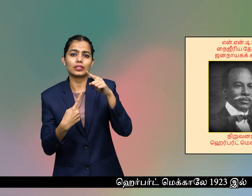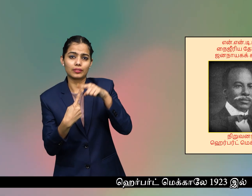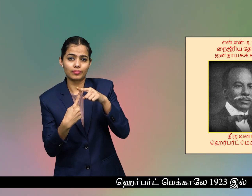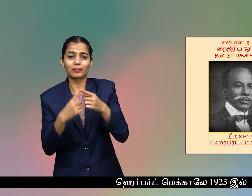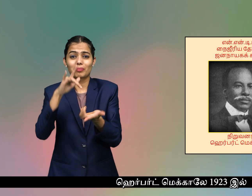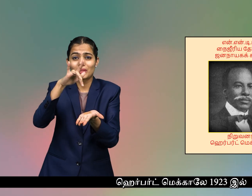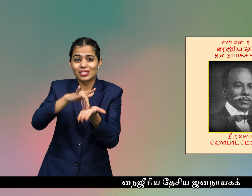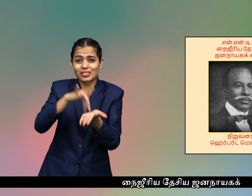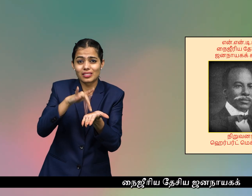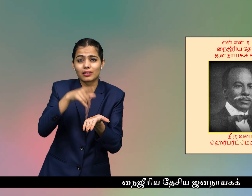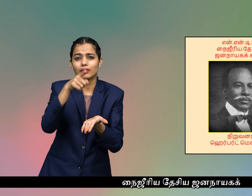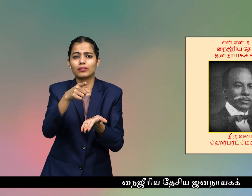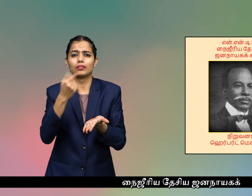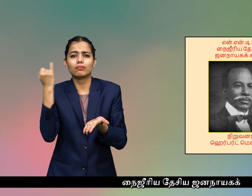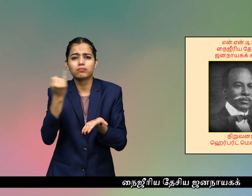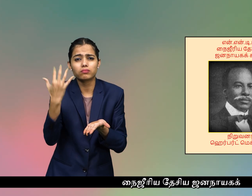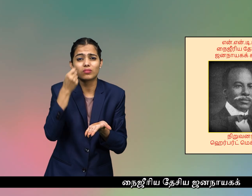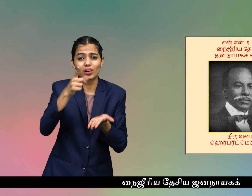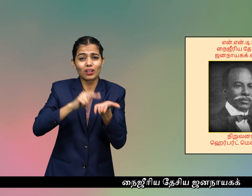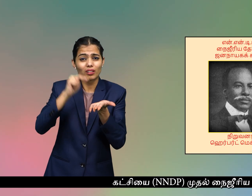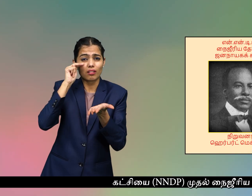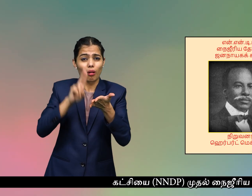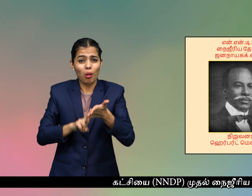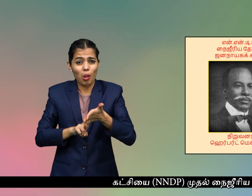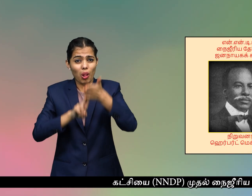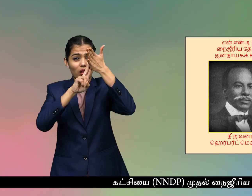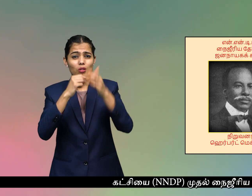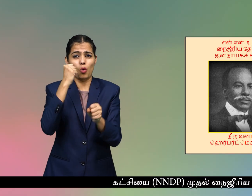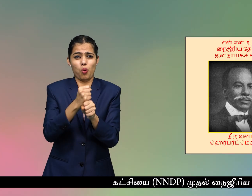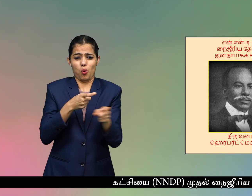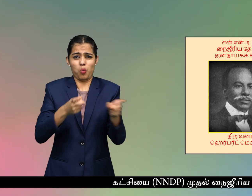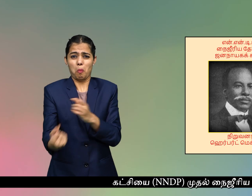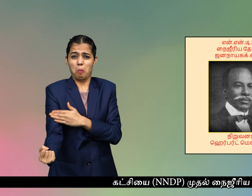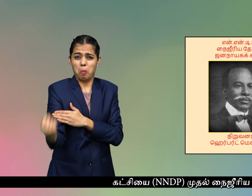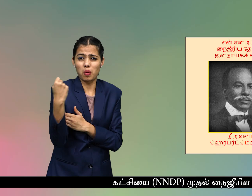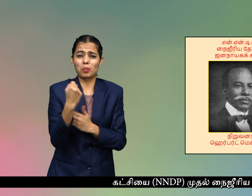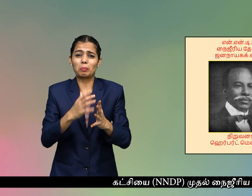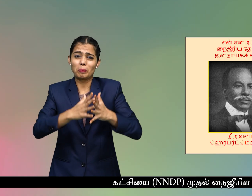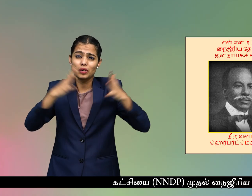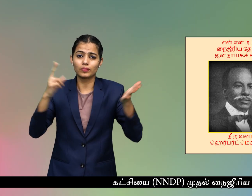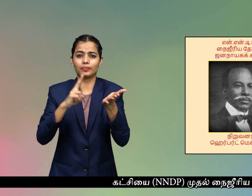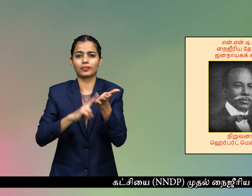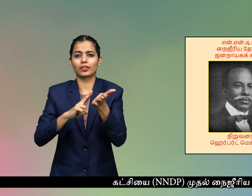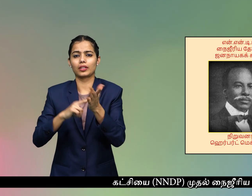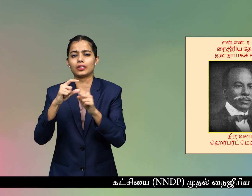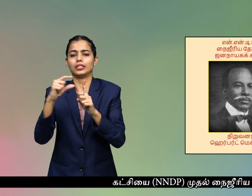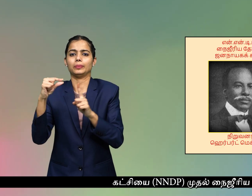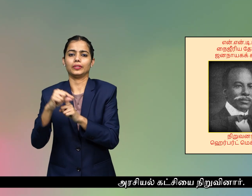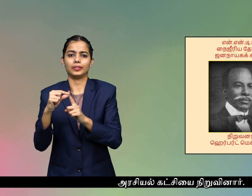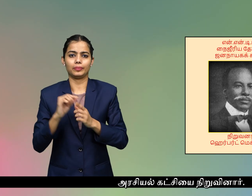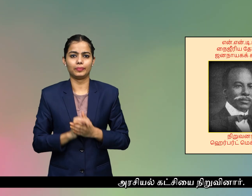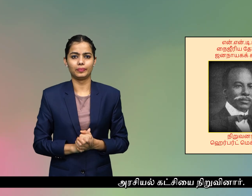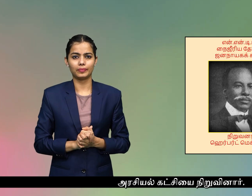1923இல் நைஜீரிய தேசிய ஜனநாயக கட்சியை, அதாவது NNDP முதல்